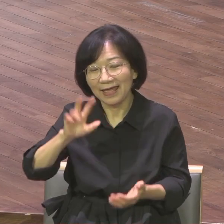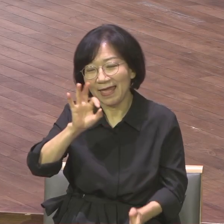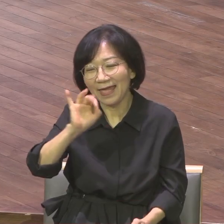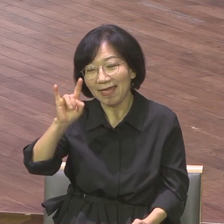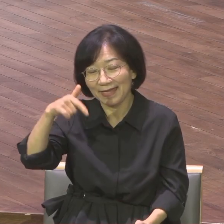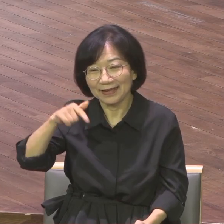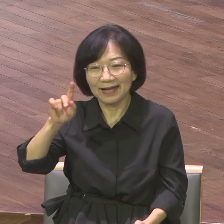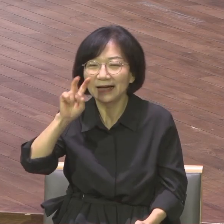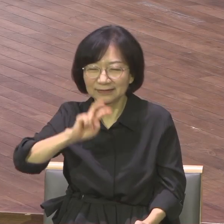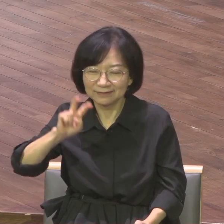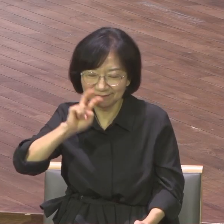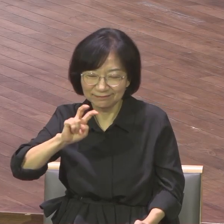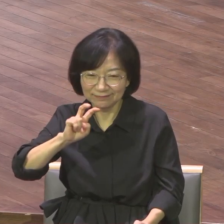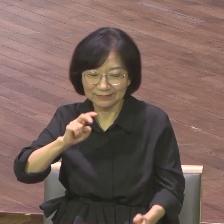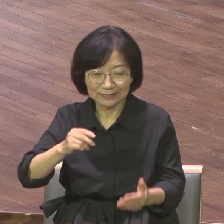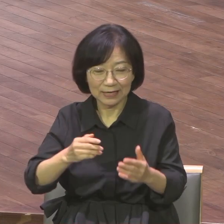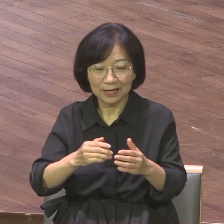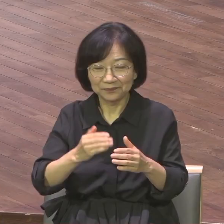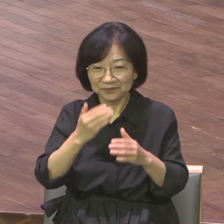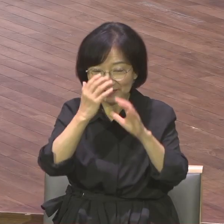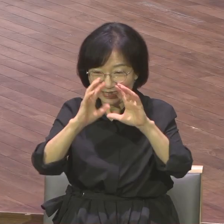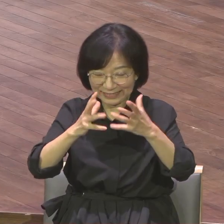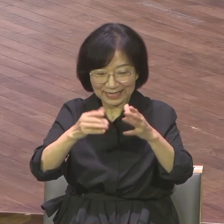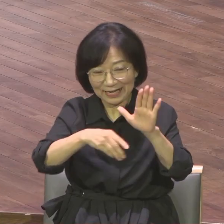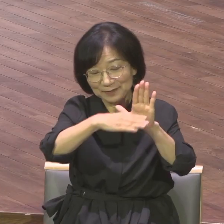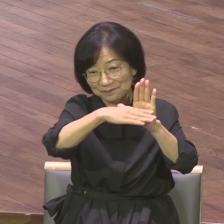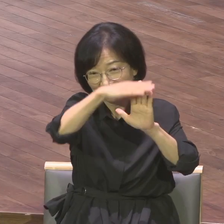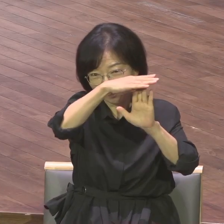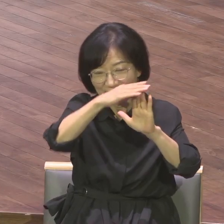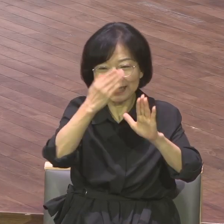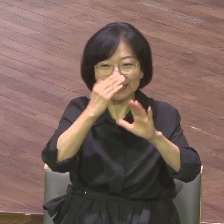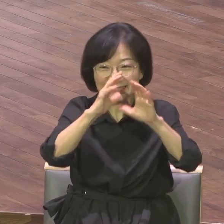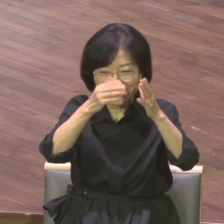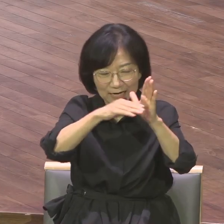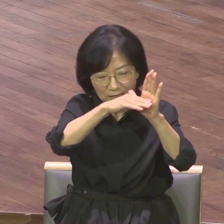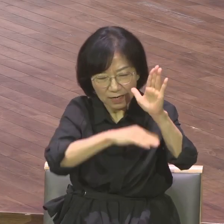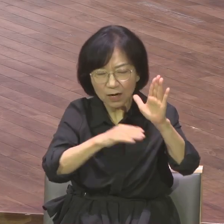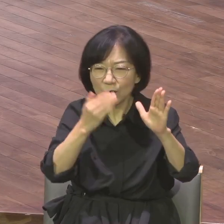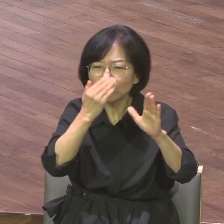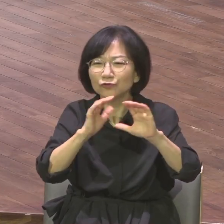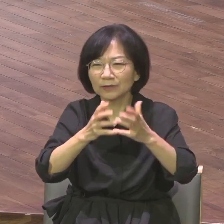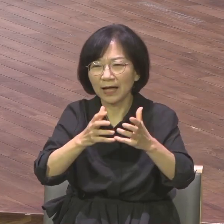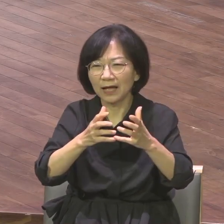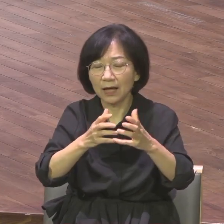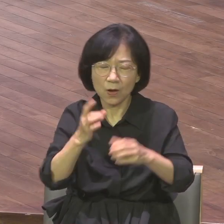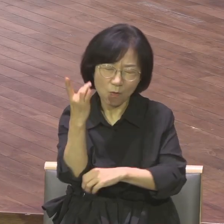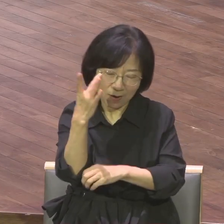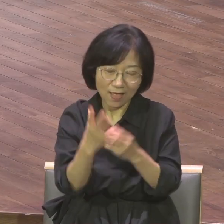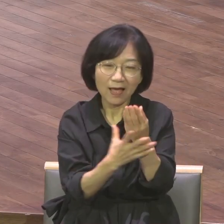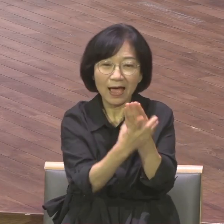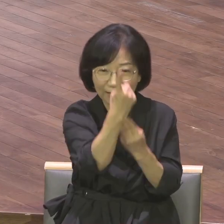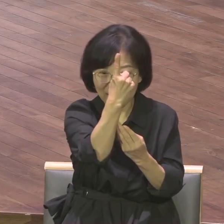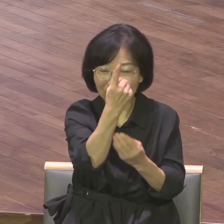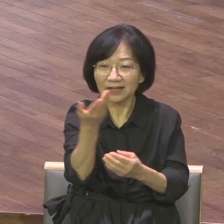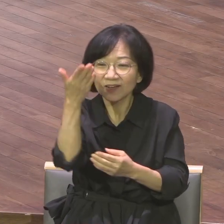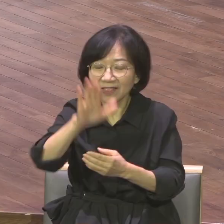북이스라엘과 남유다 한 나라지요. 솔로몬 이후로 나라가 우리나라처럼 남북이